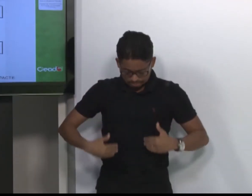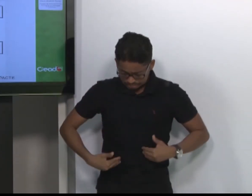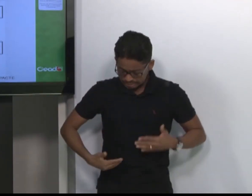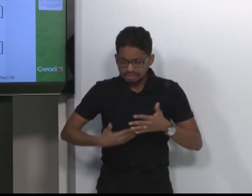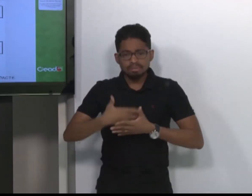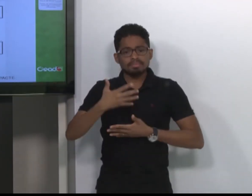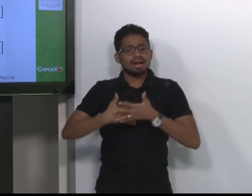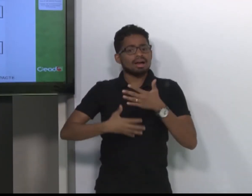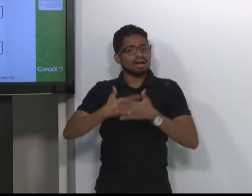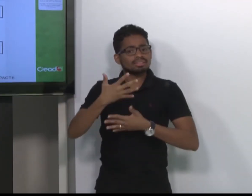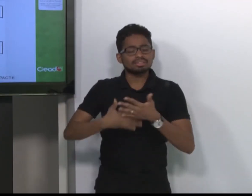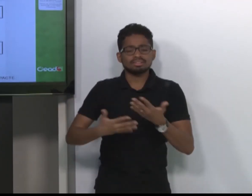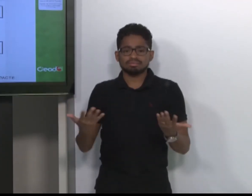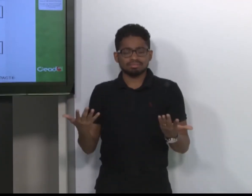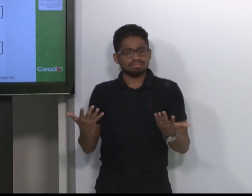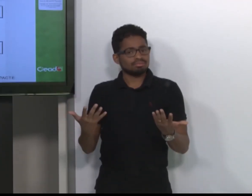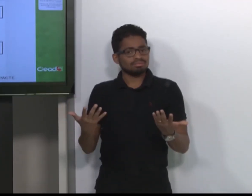fisicamente cansado,